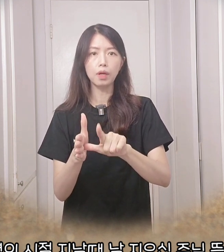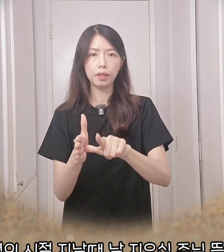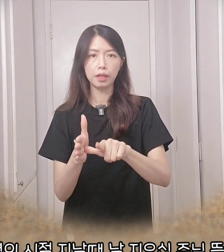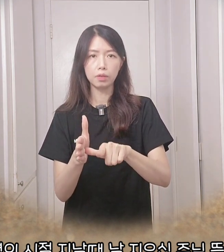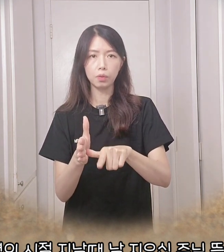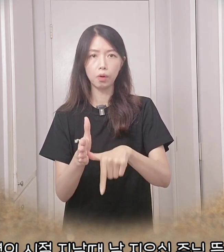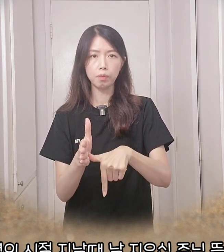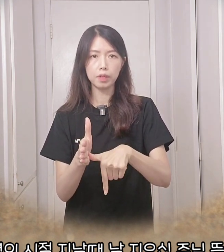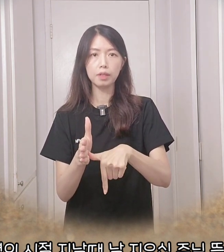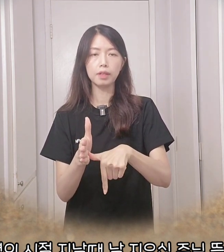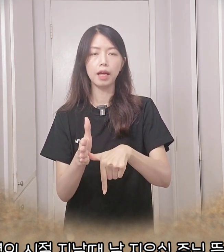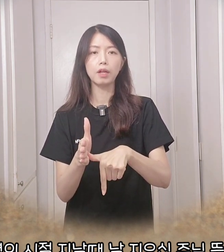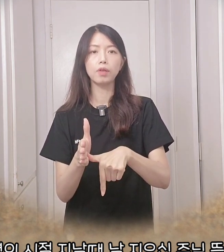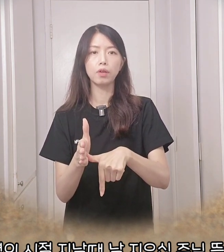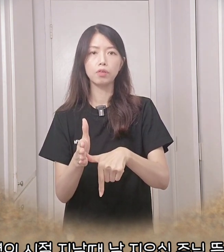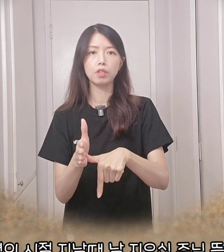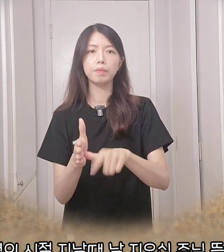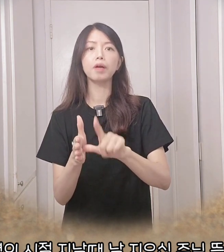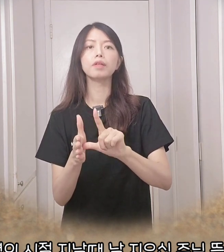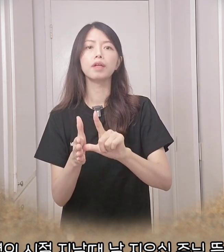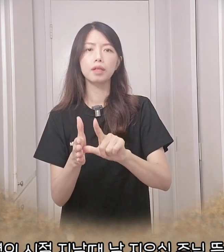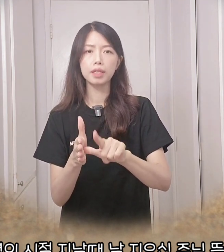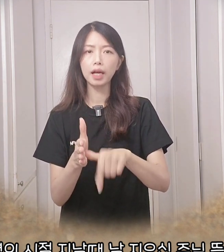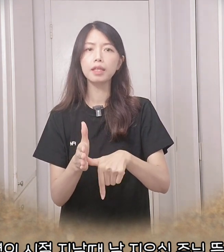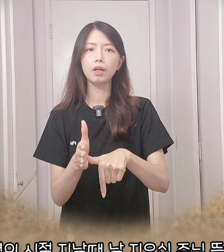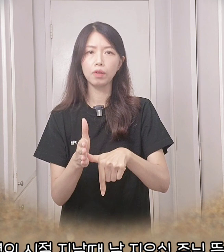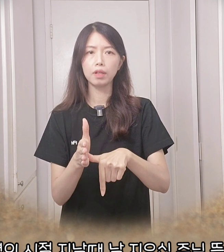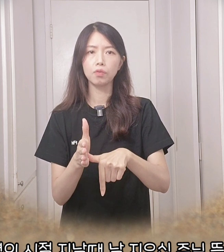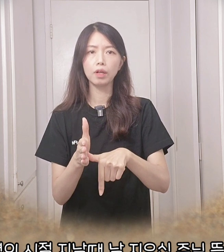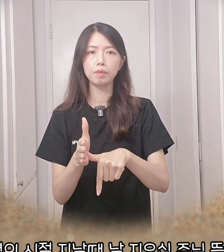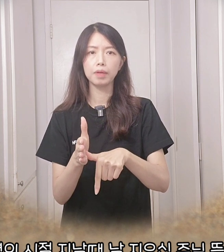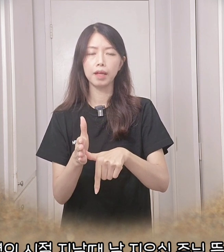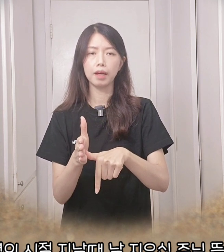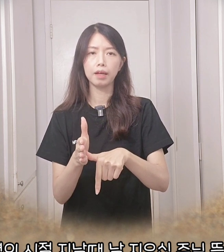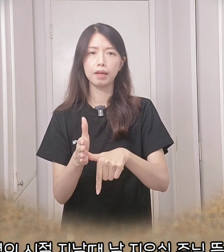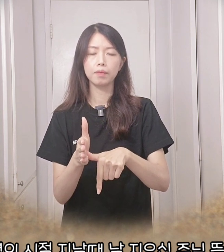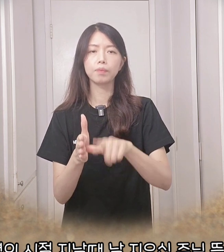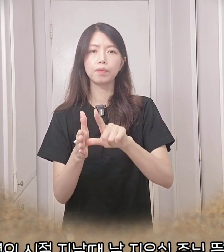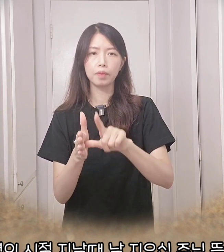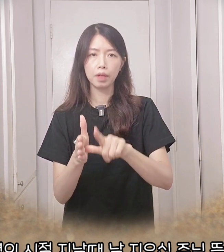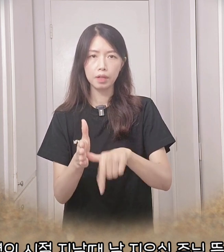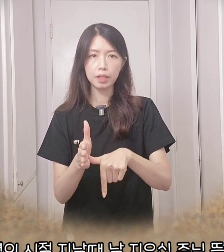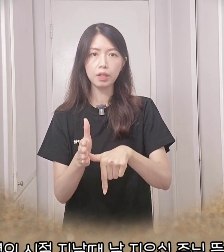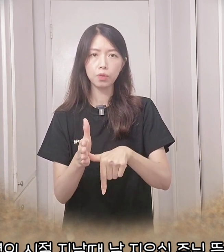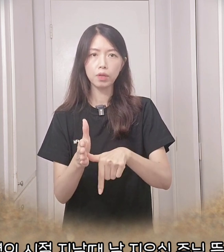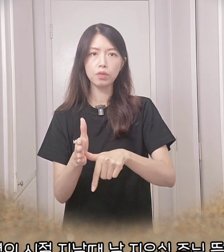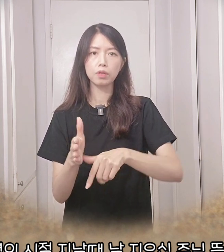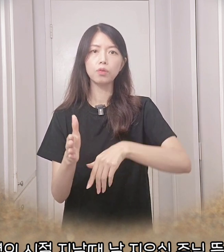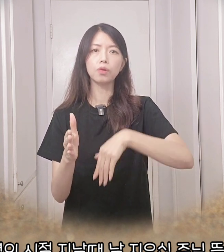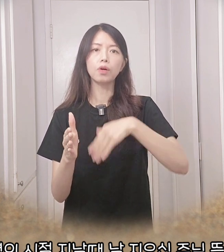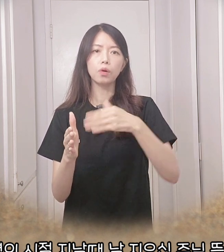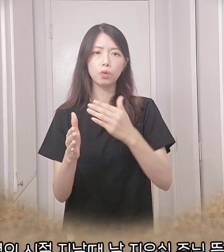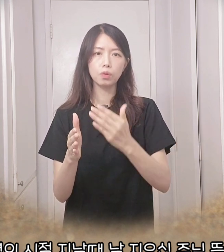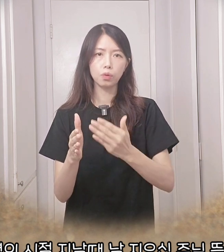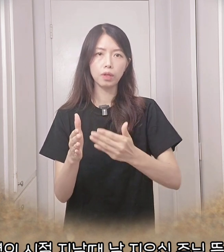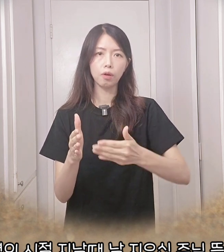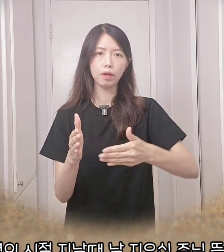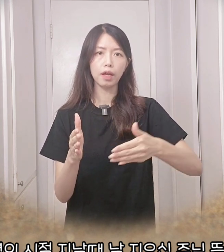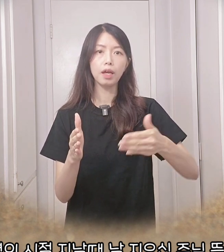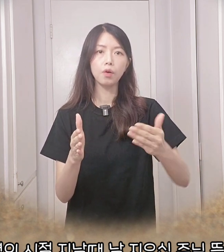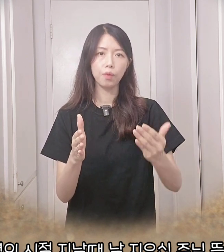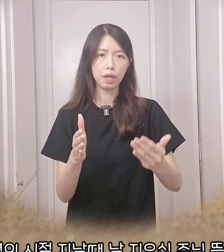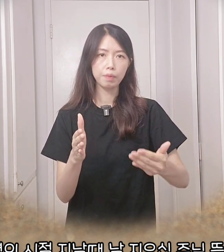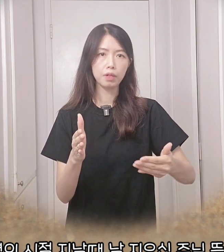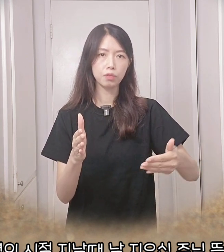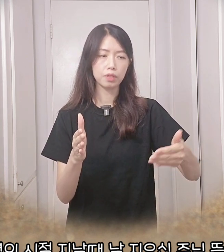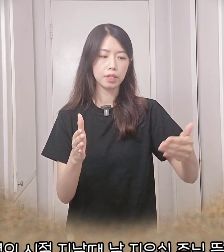해주시고 다른 손 검지는 아래로 내려주시면 시간이라고 하는 수어가 됩니다. 시간소 해주시고 오른손은